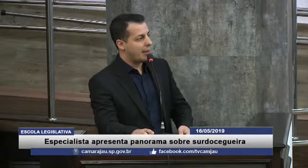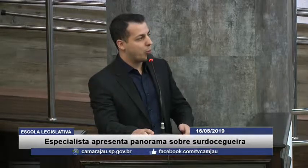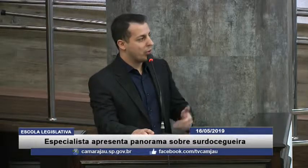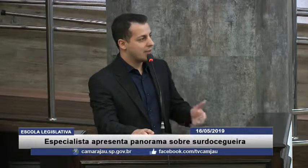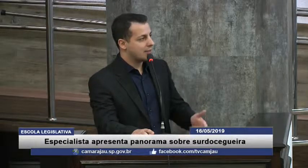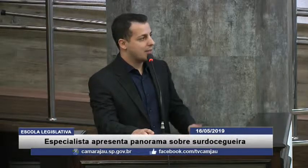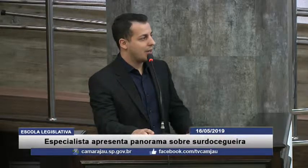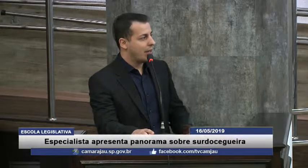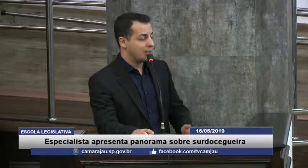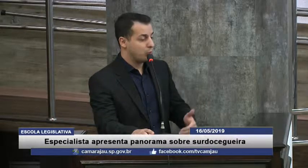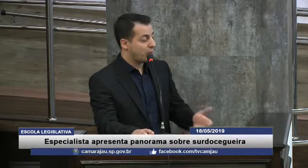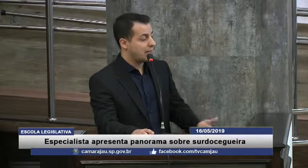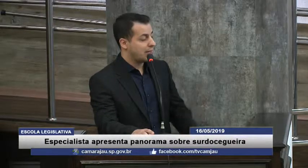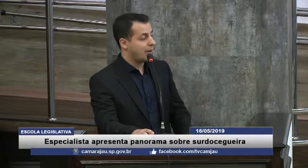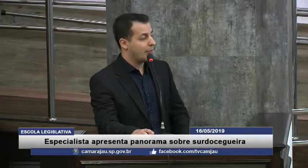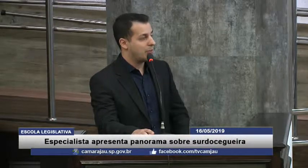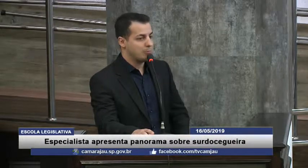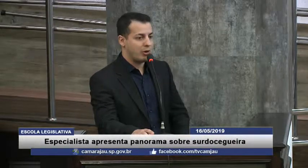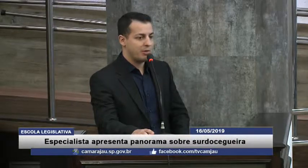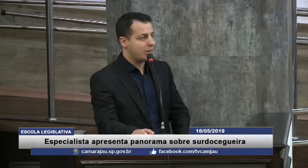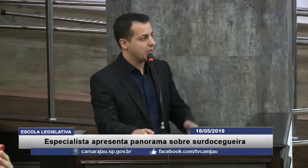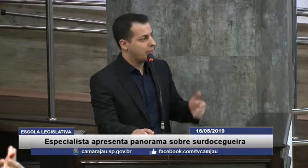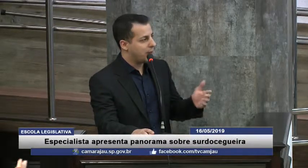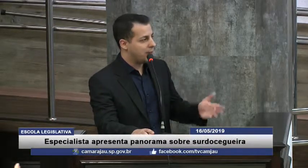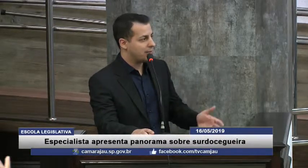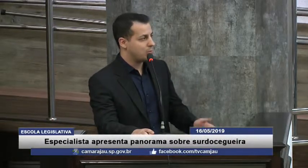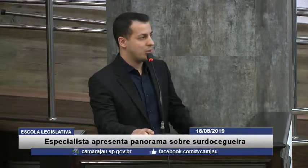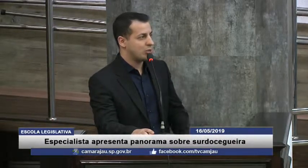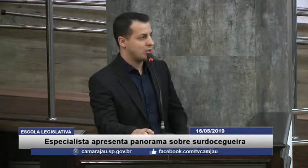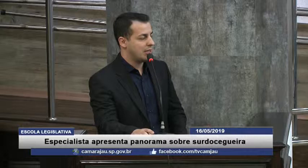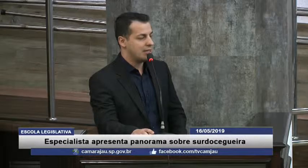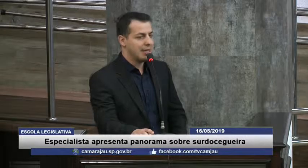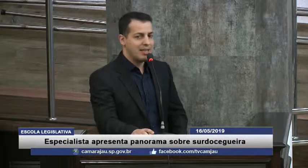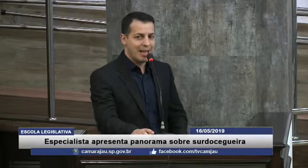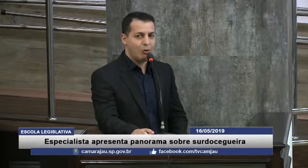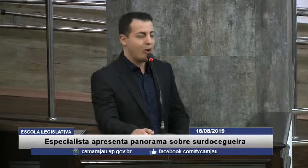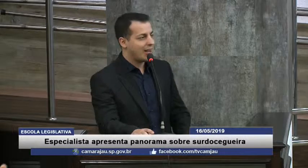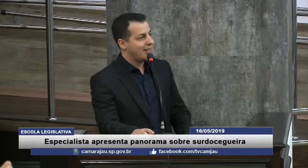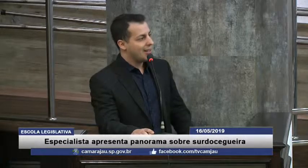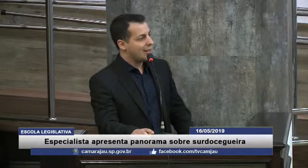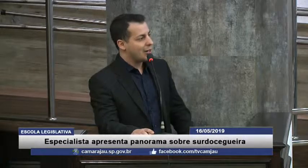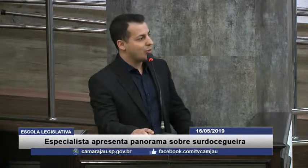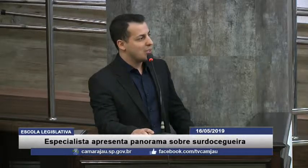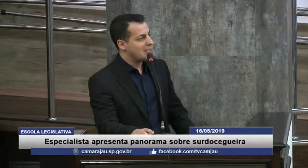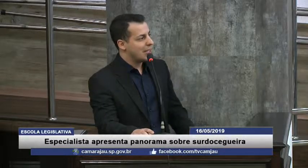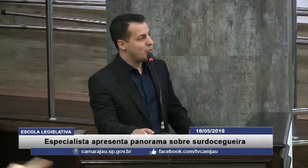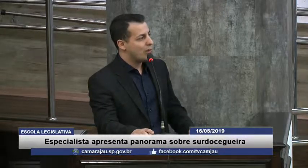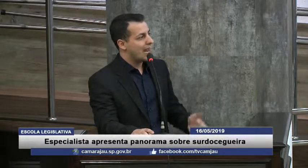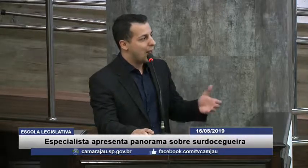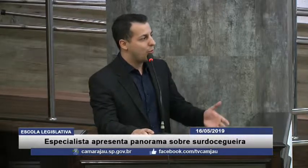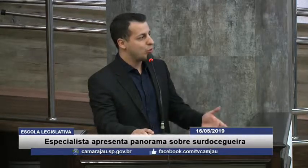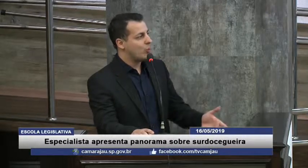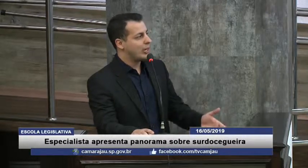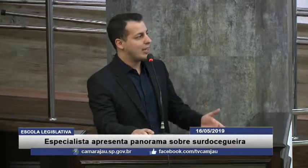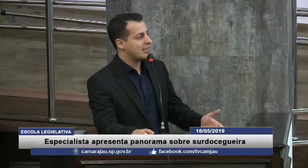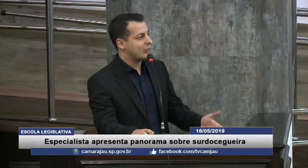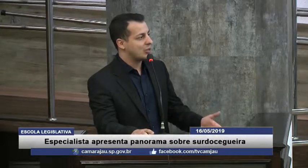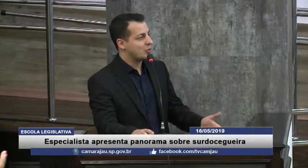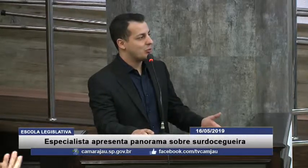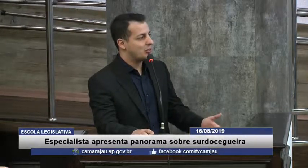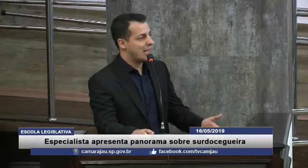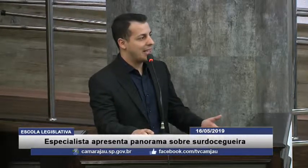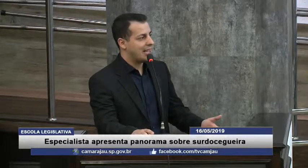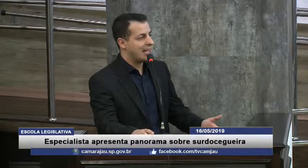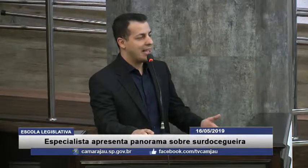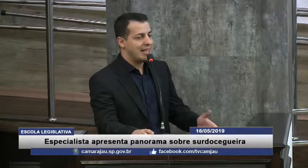as portas da Câmara Municipal estarão sempre abertas para vocês, e agora, claro, vocês têm um canal de comunicação,